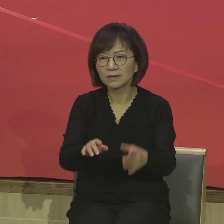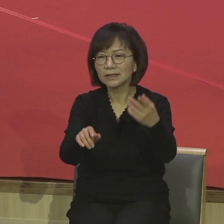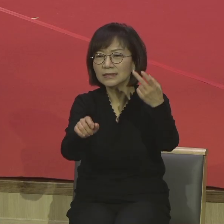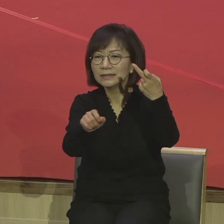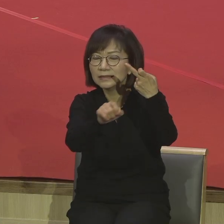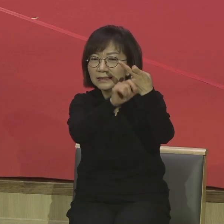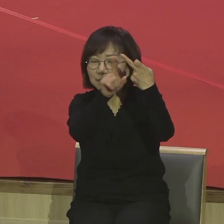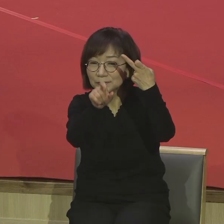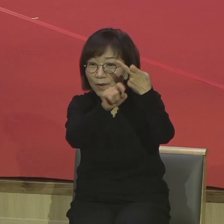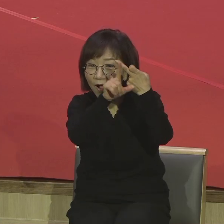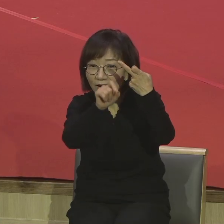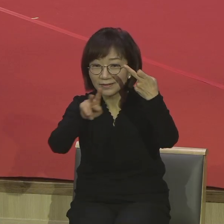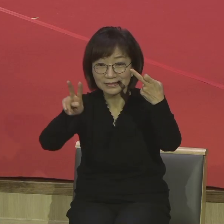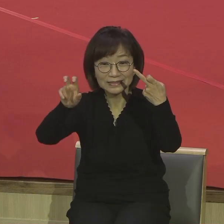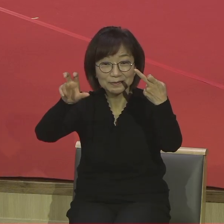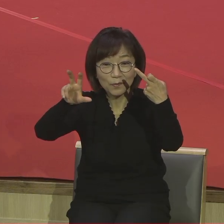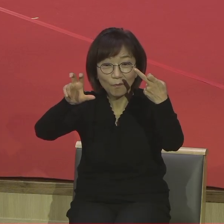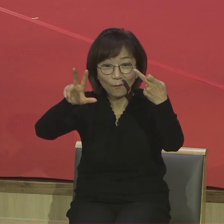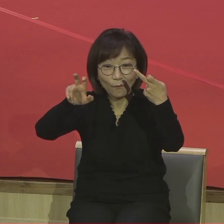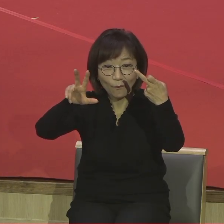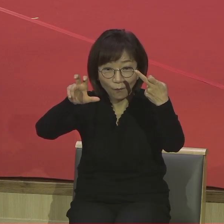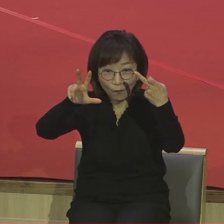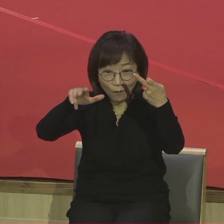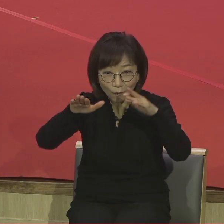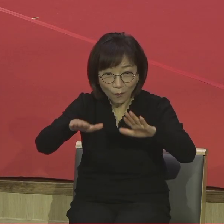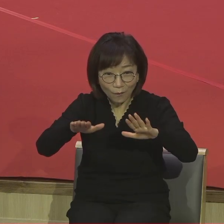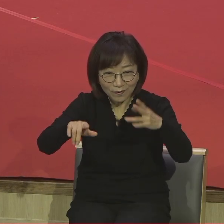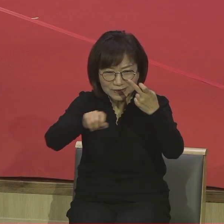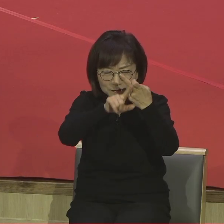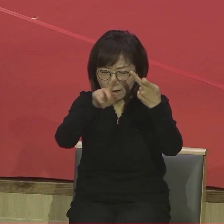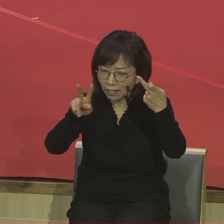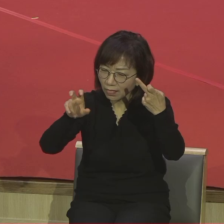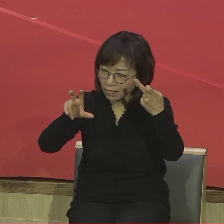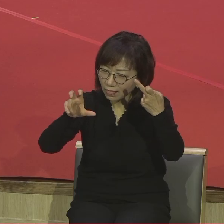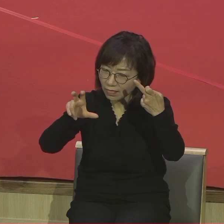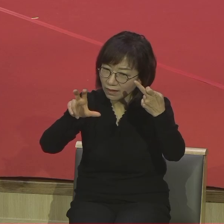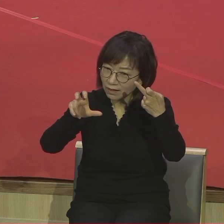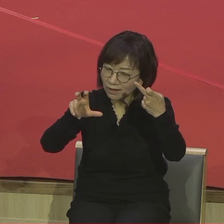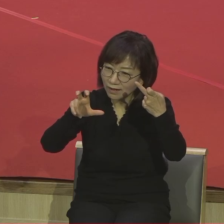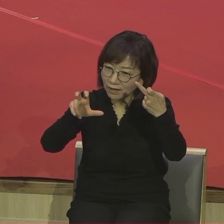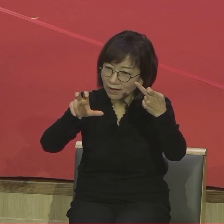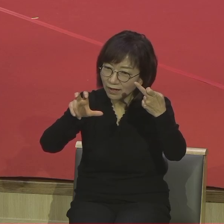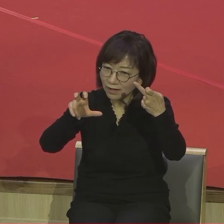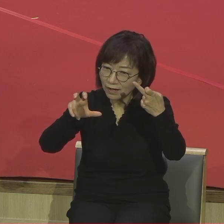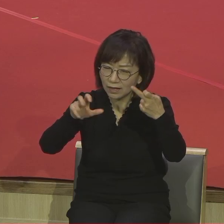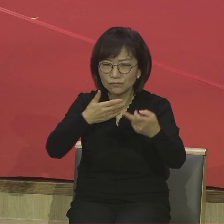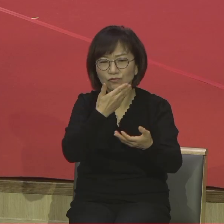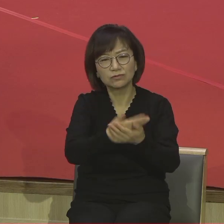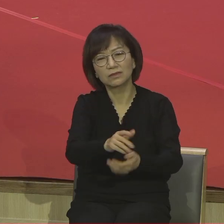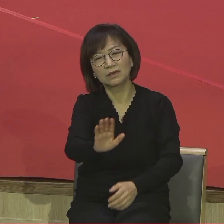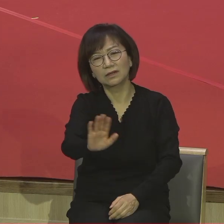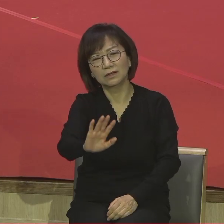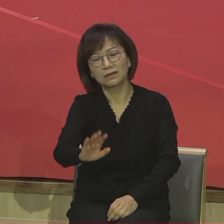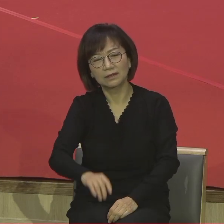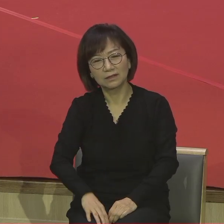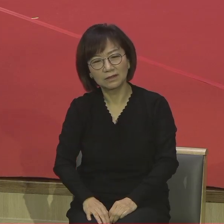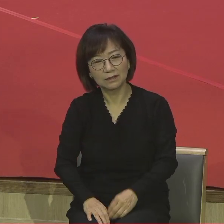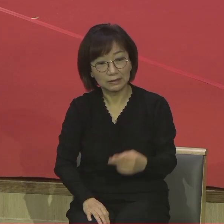12월 25일이라는 이 특정한 이 날짜가 중요한 건